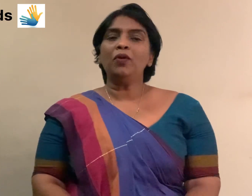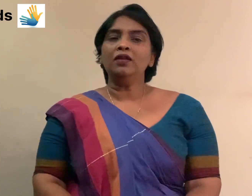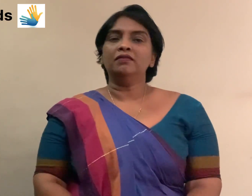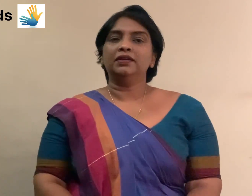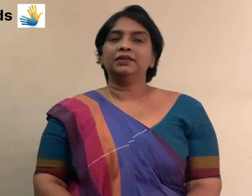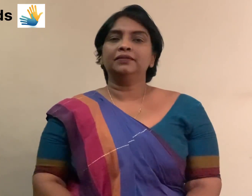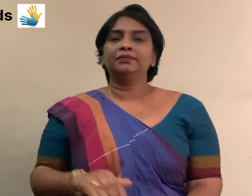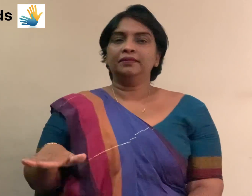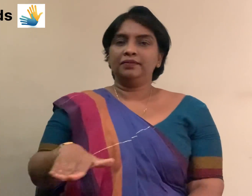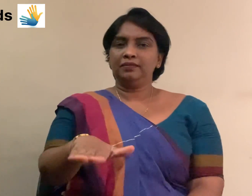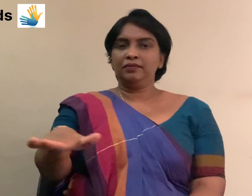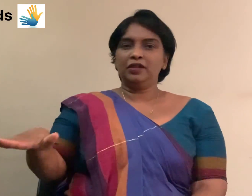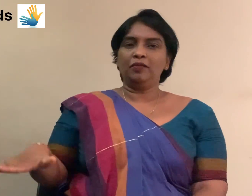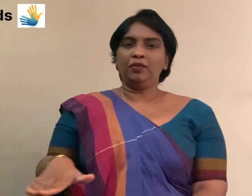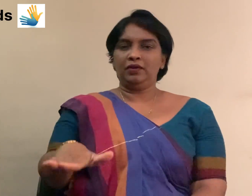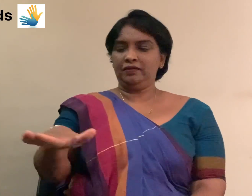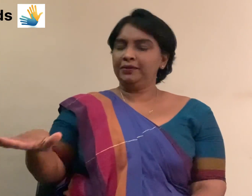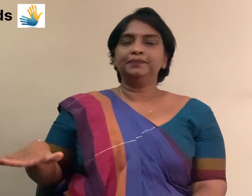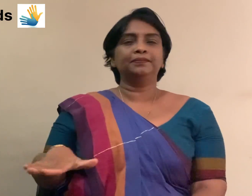පොළව. මේක පොළව.